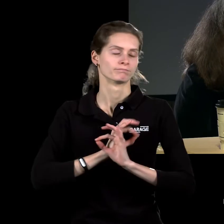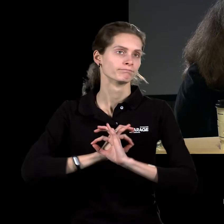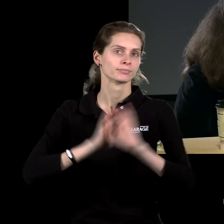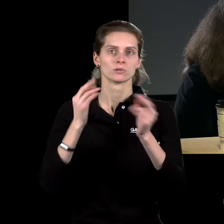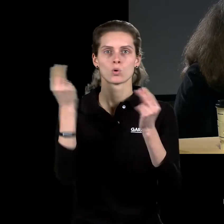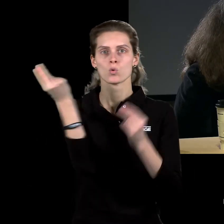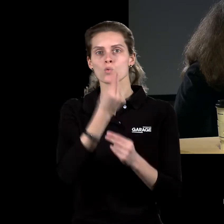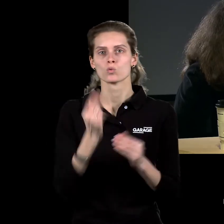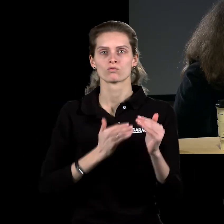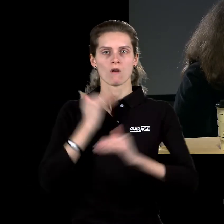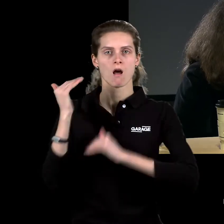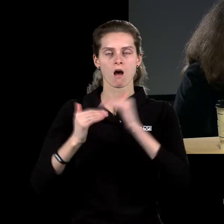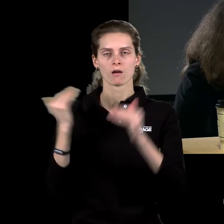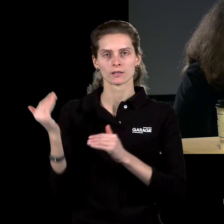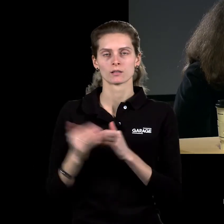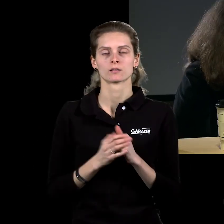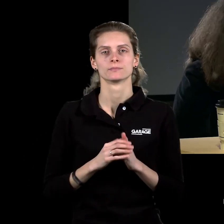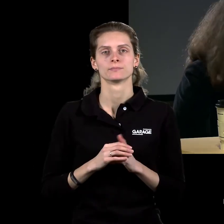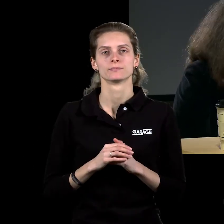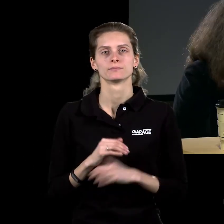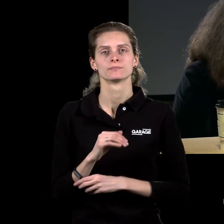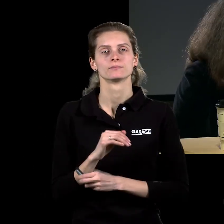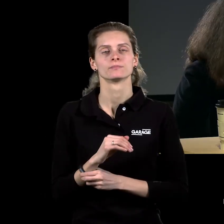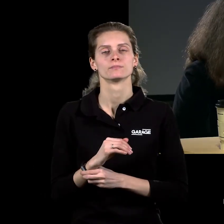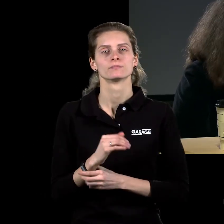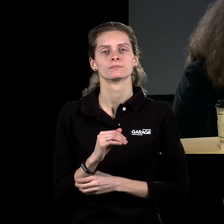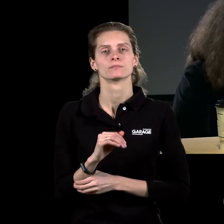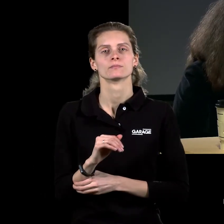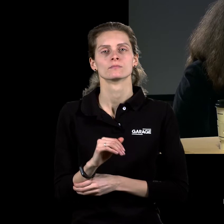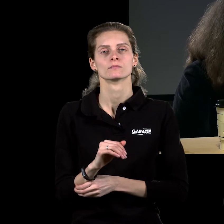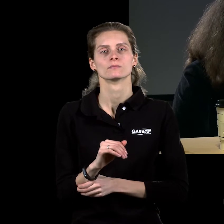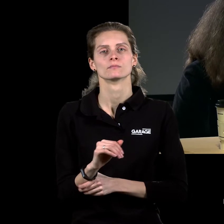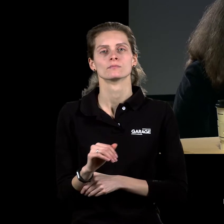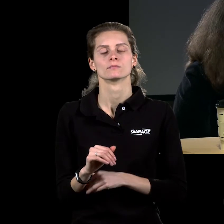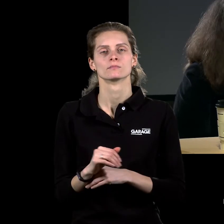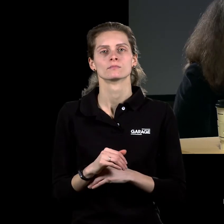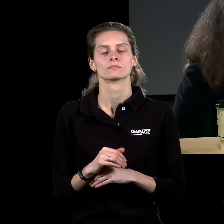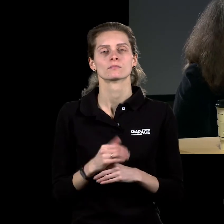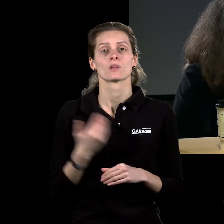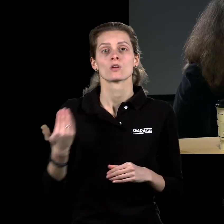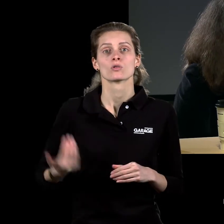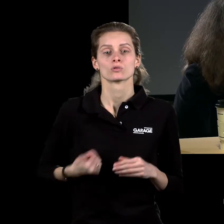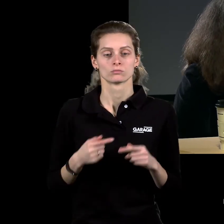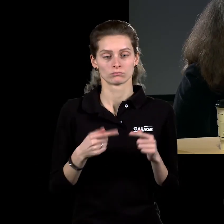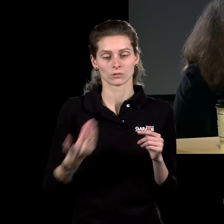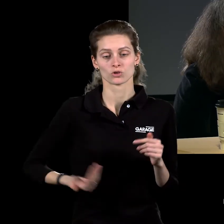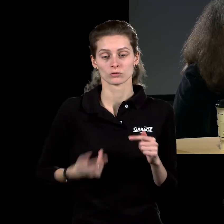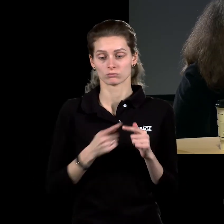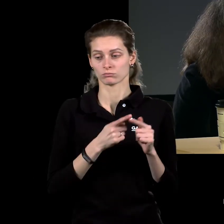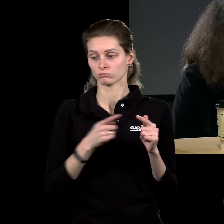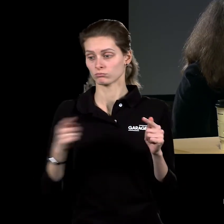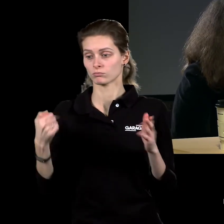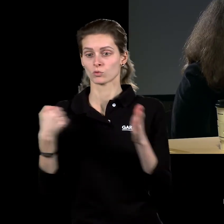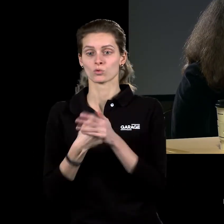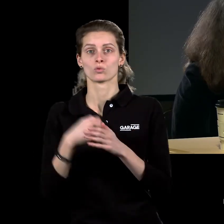успешную, и в новую... Как дожила она только до 34 лет, потому что у